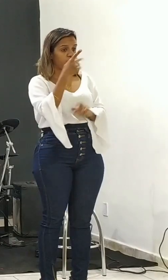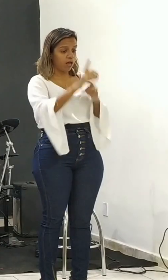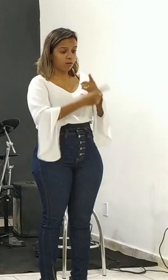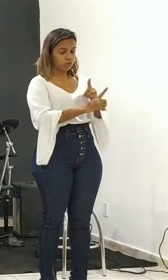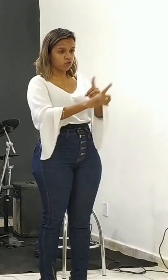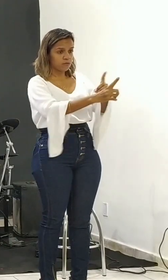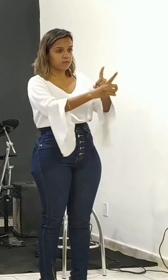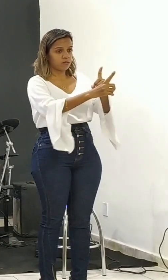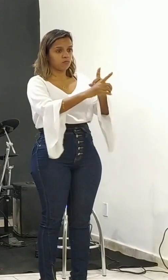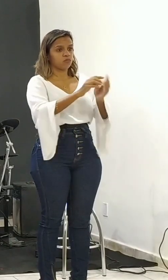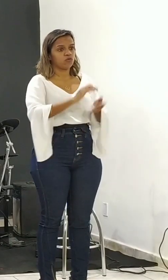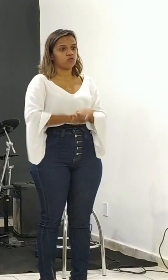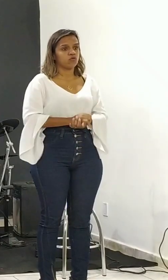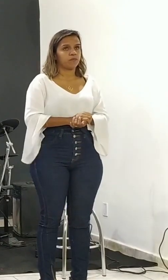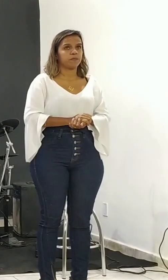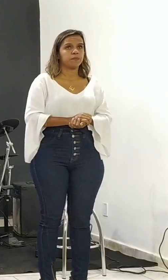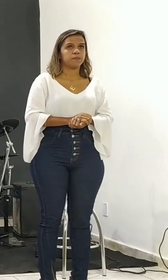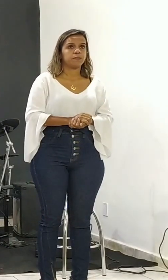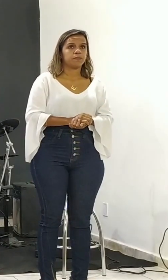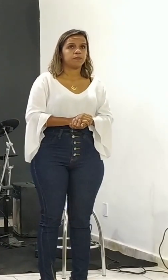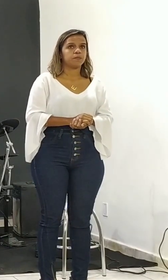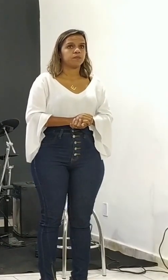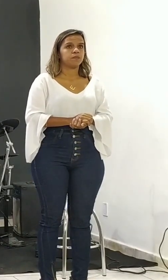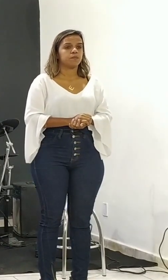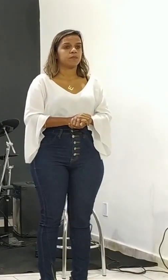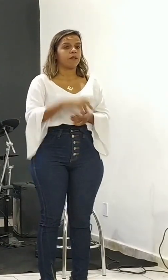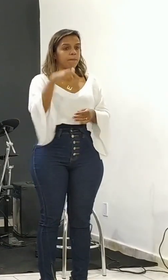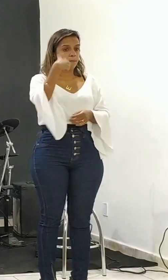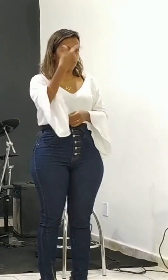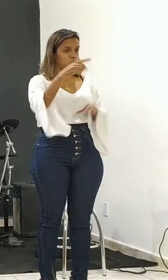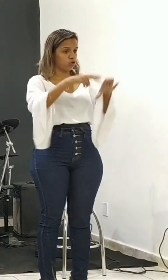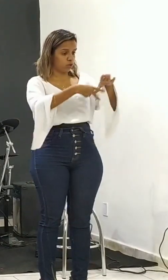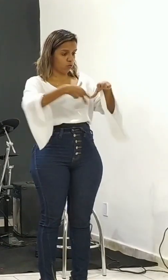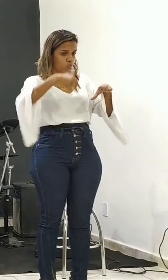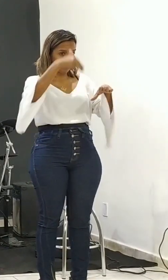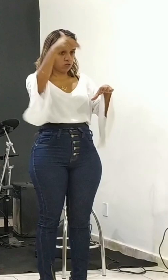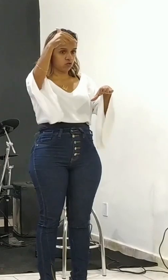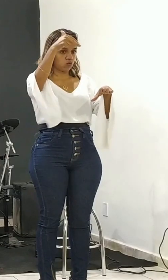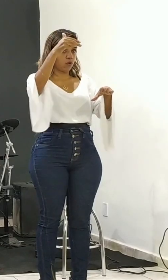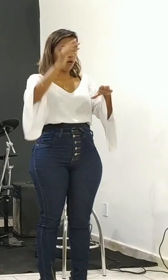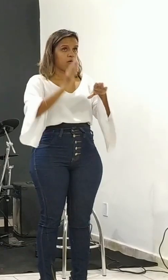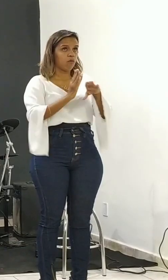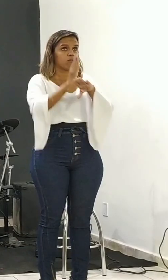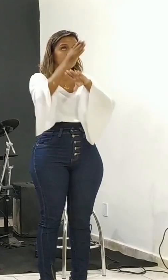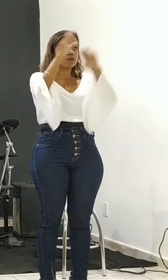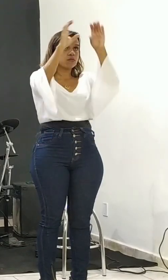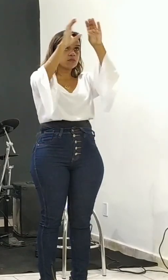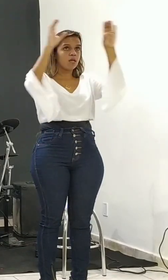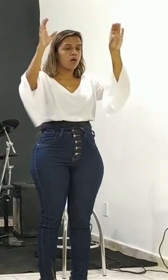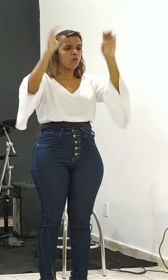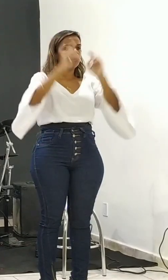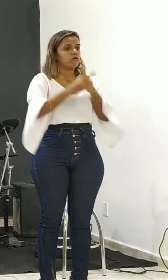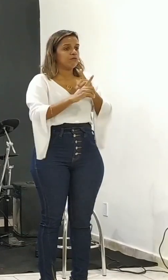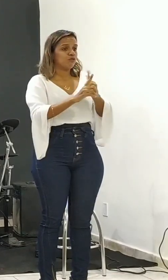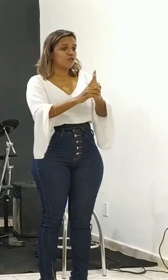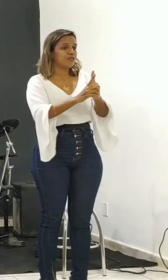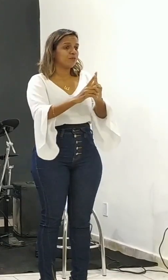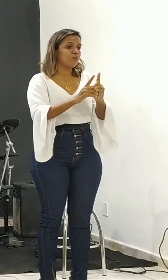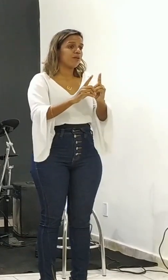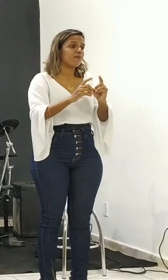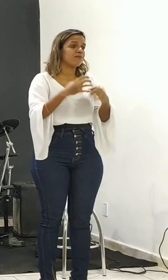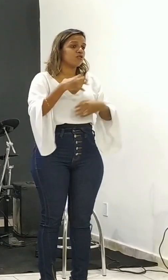ia, né, depois da sua ressurreição, ele ia ascender aos céus. Então os discípulos estavam